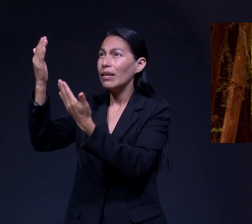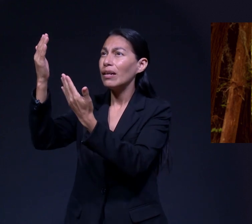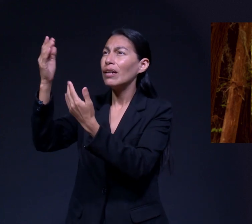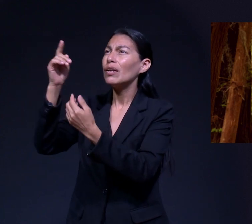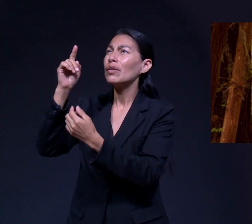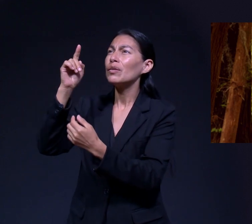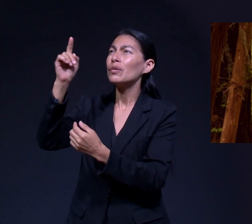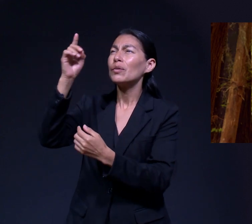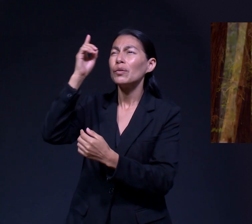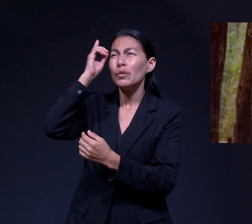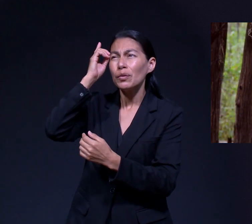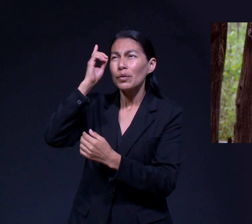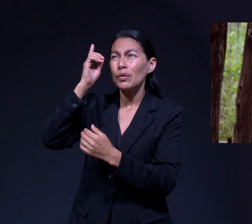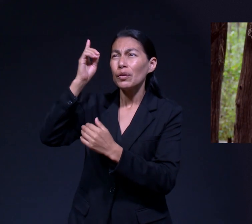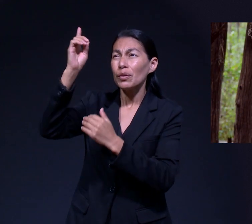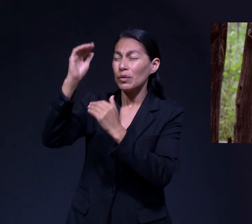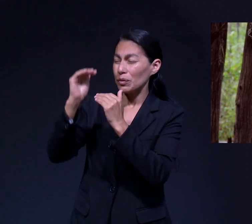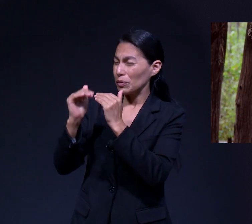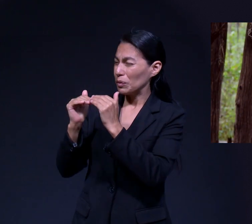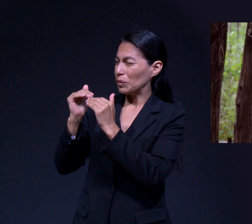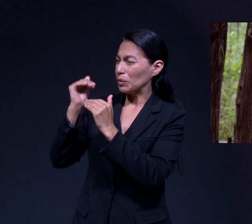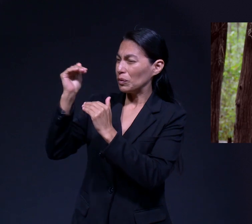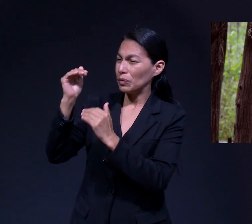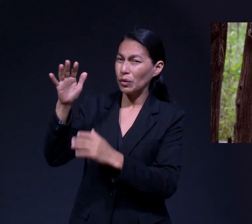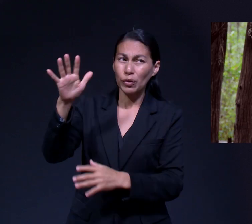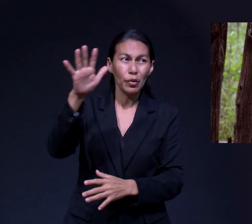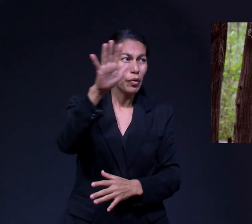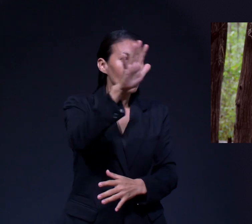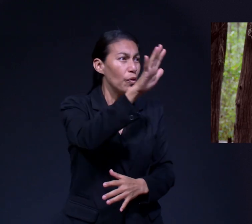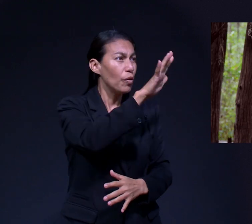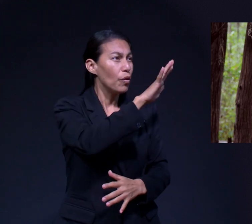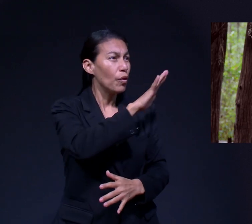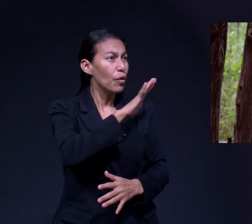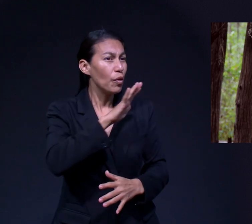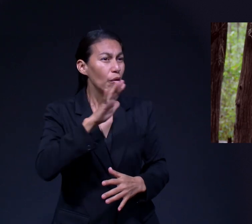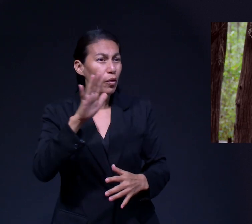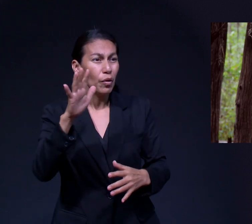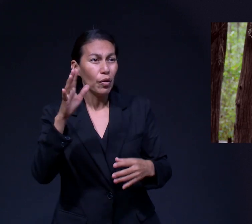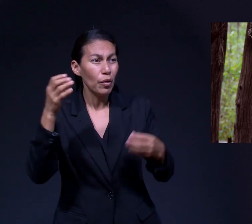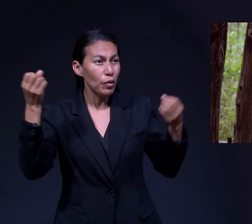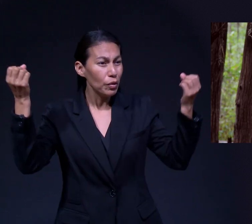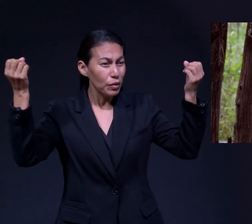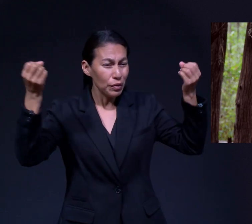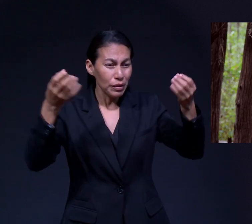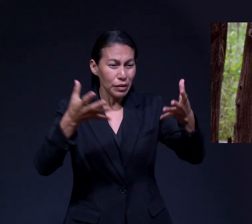sublime Dios, tus obras son